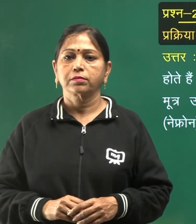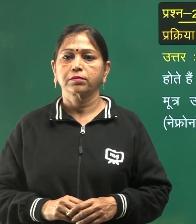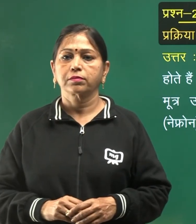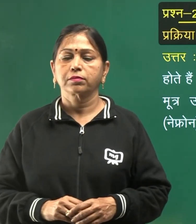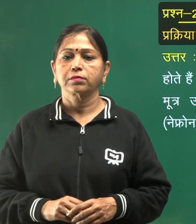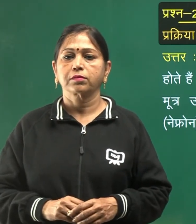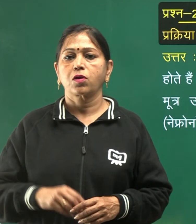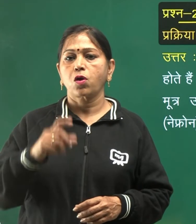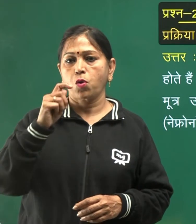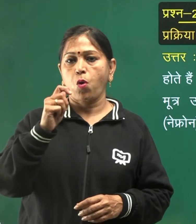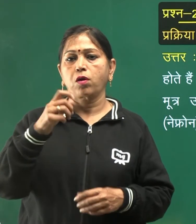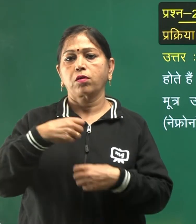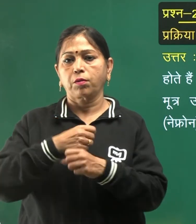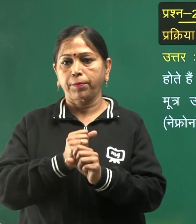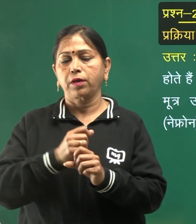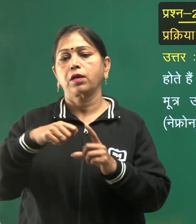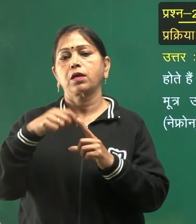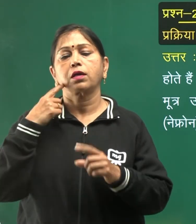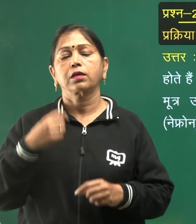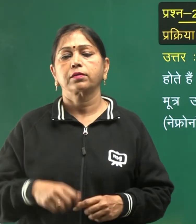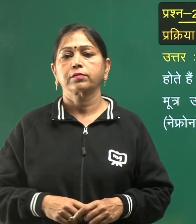मूत्र निर्माण की